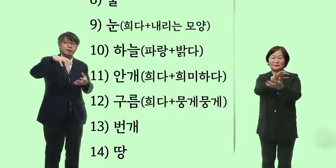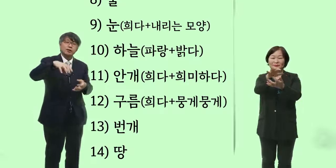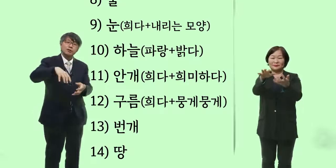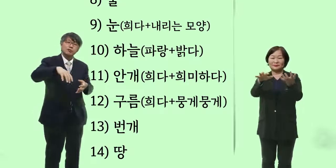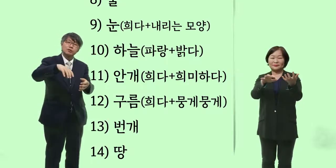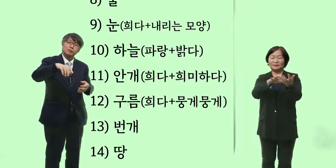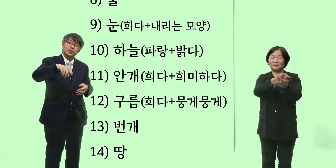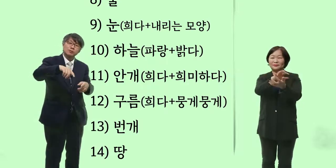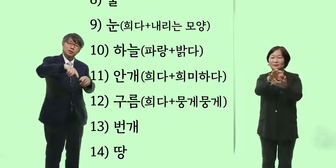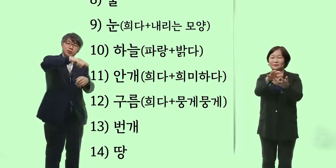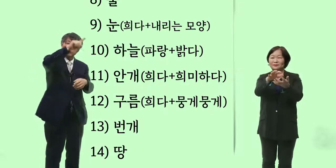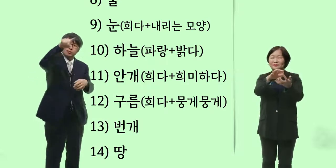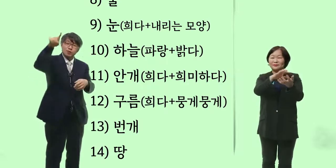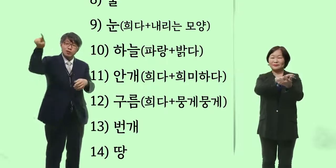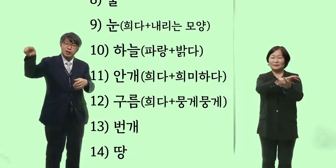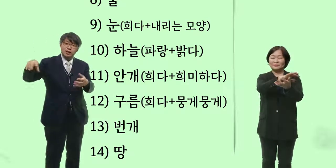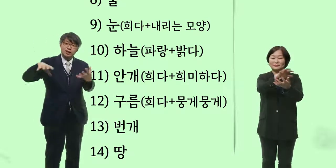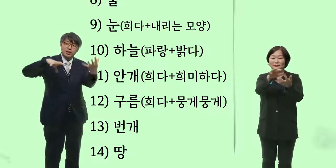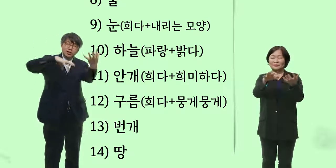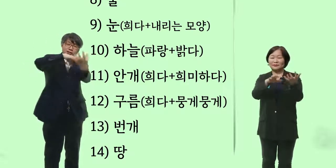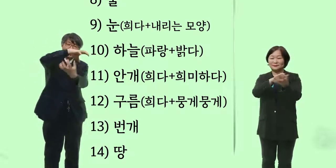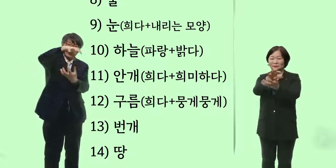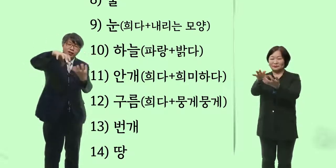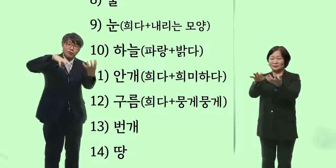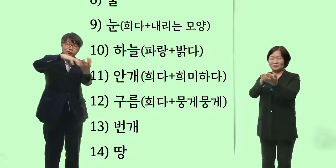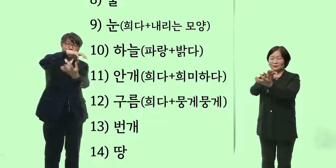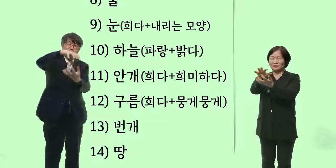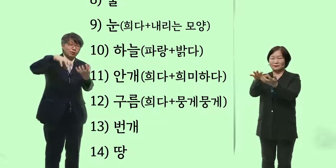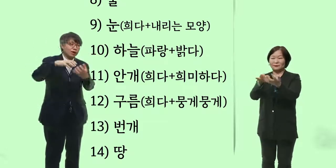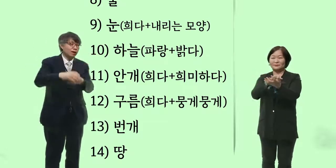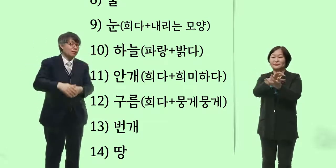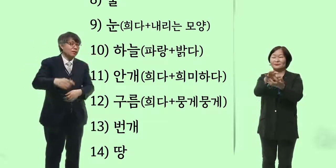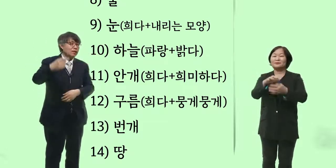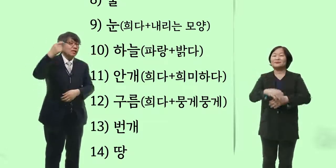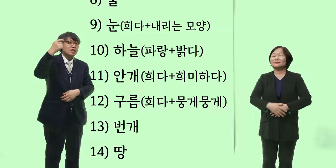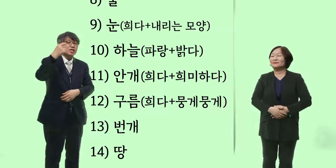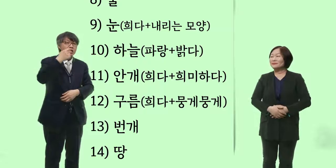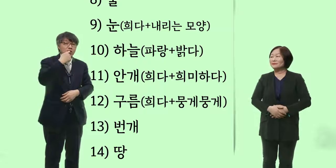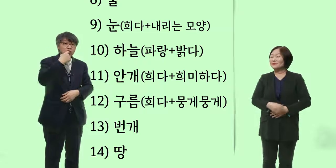예전에 구름 그림 그리면 뭉게뭉게 이렇게 돼 있잖아요. 이렇게 뭉쳐 있다고 생각하면 희고